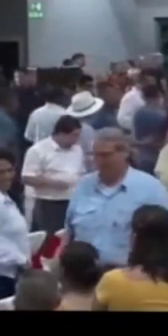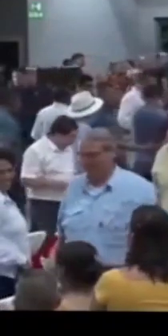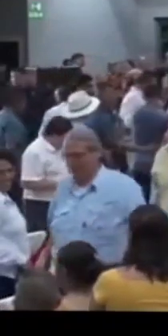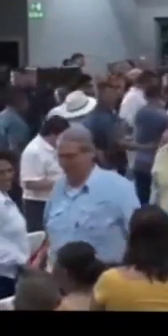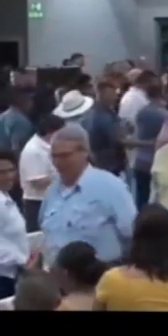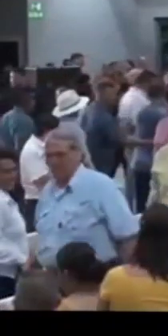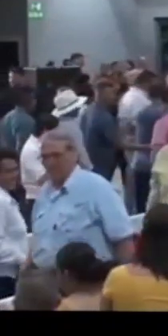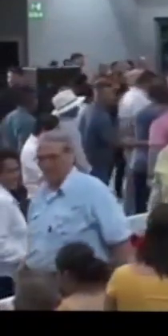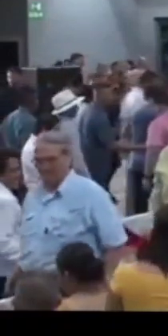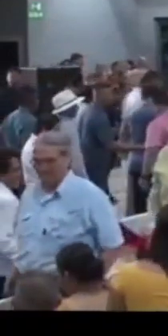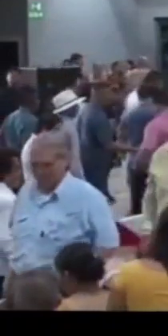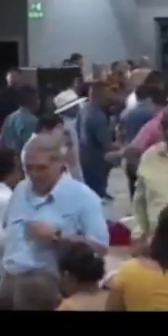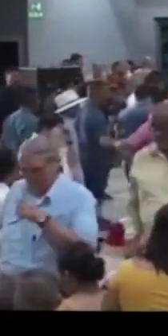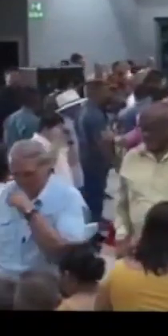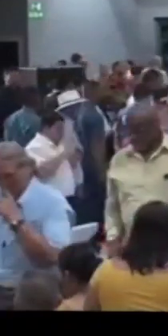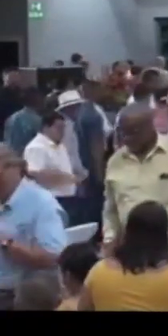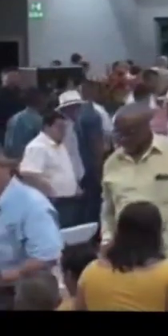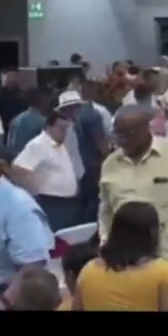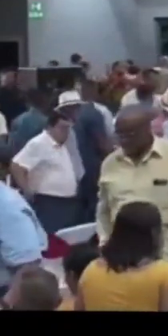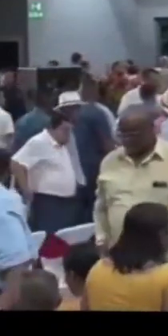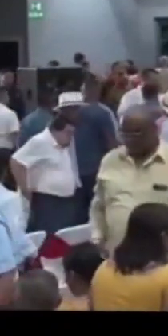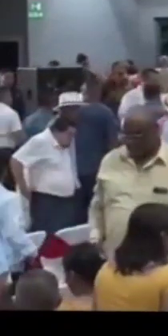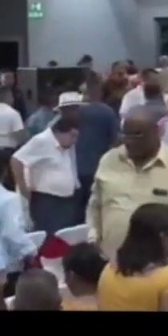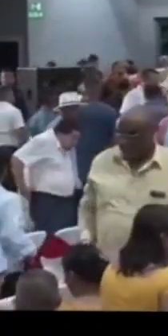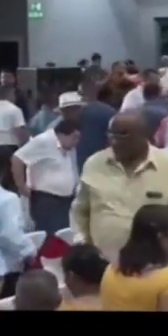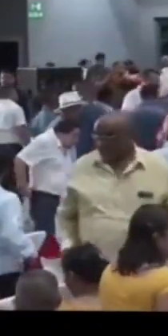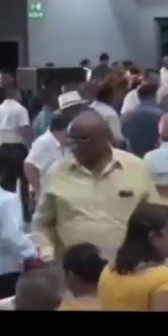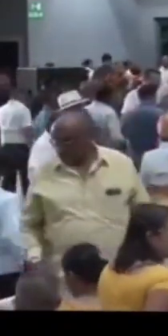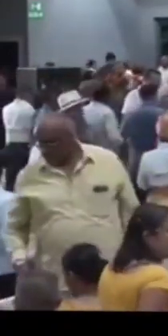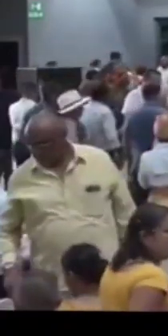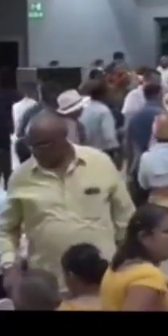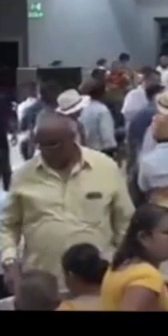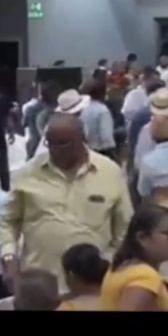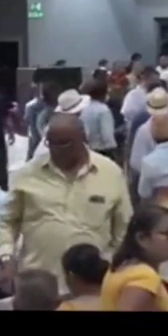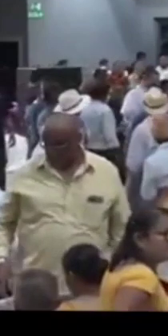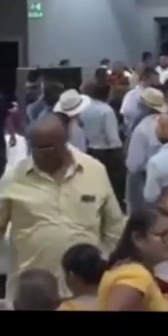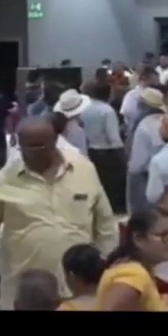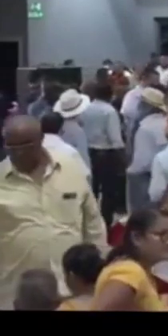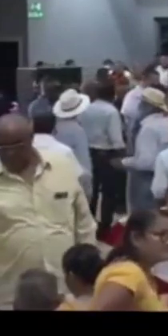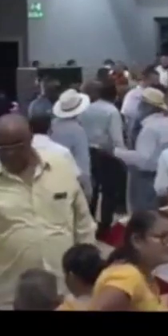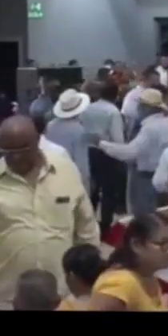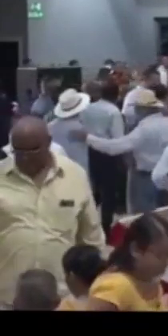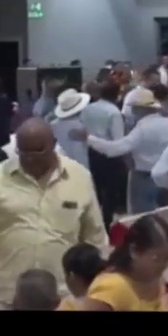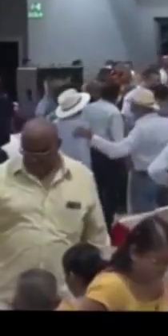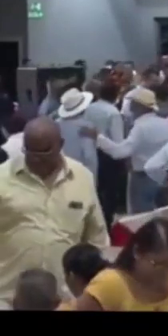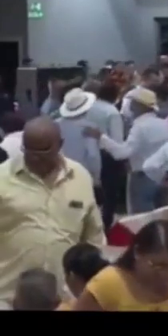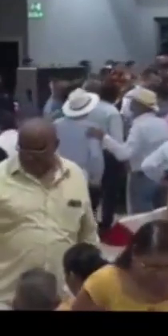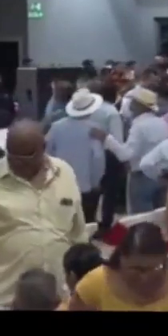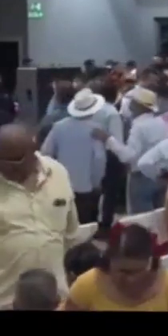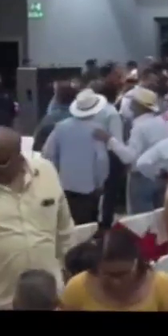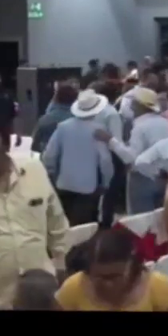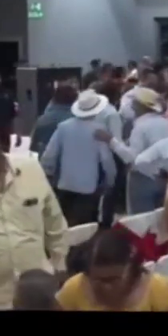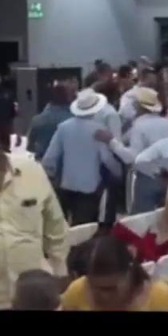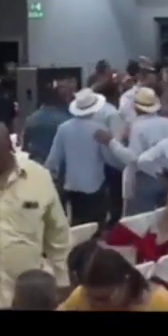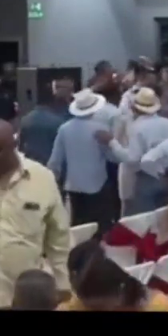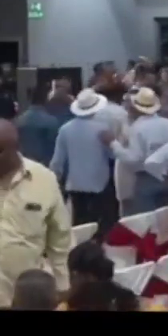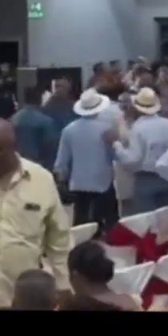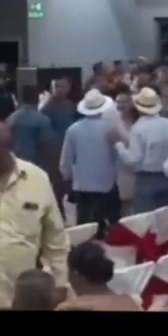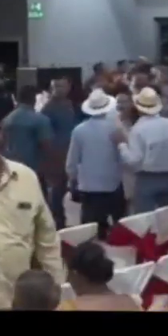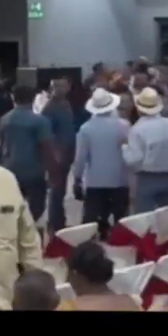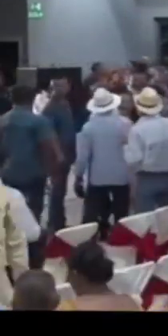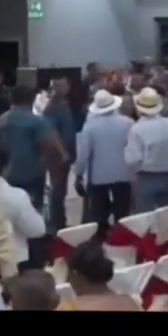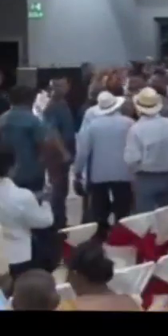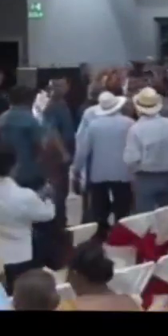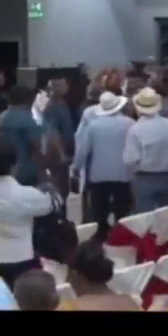con nosotros nos tenemos que ir porque hay que cumplir con más de la apretada agenda